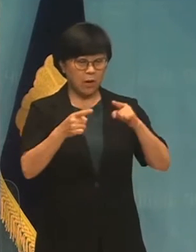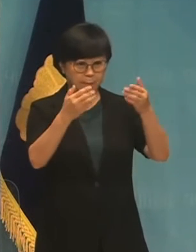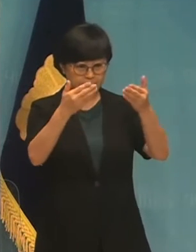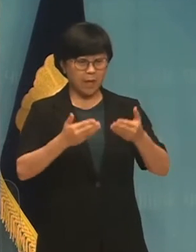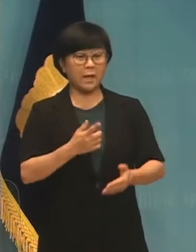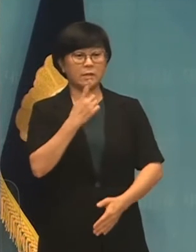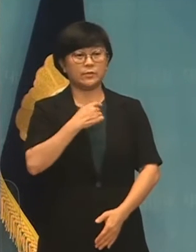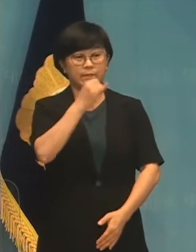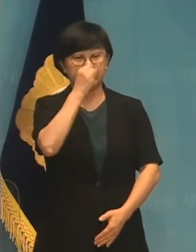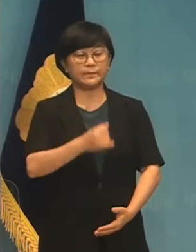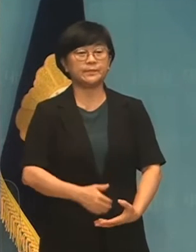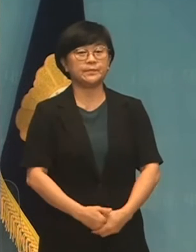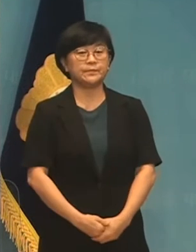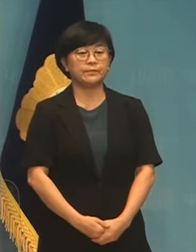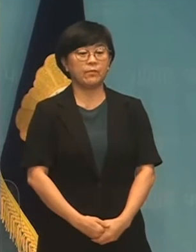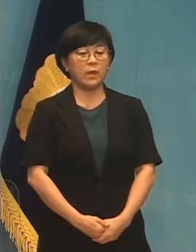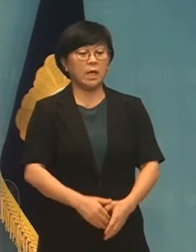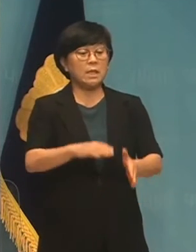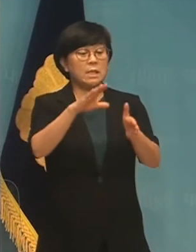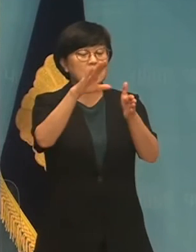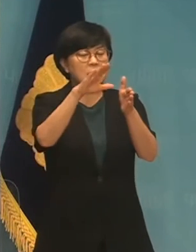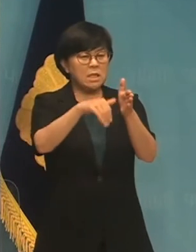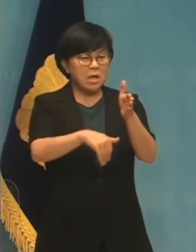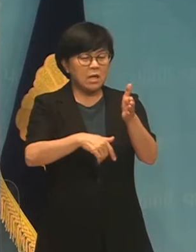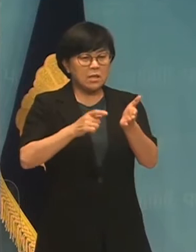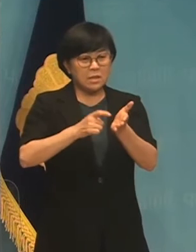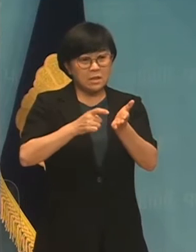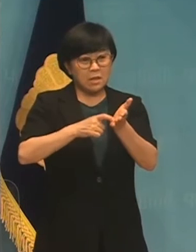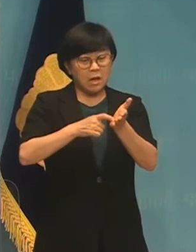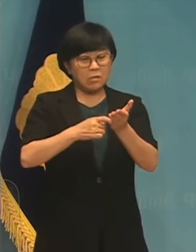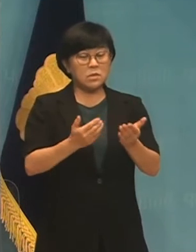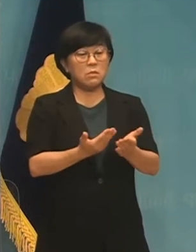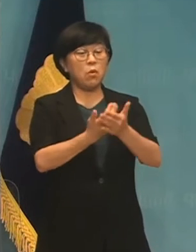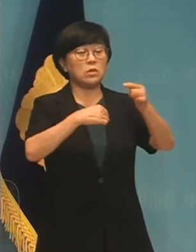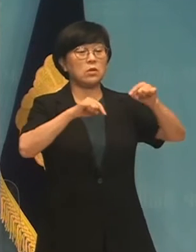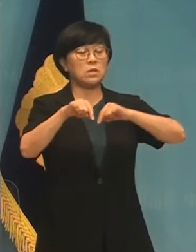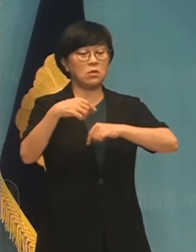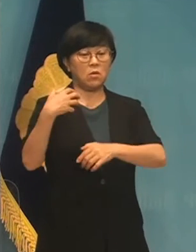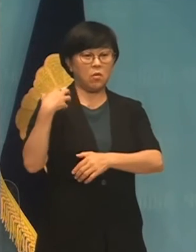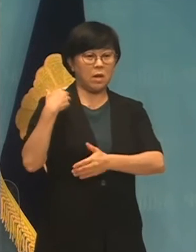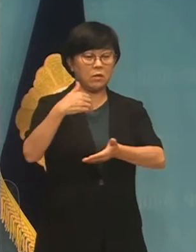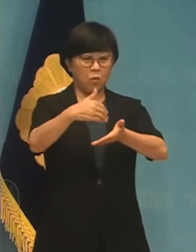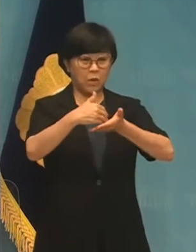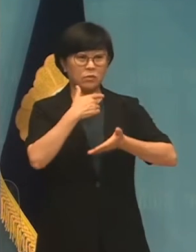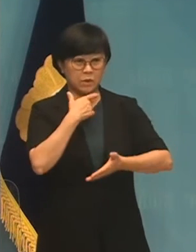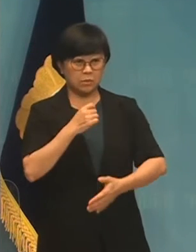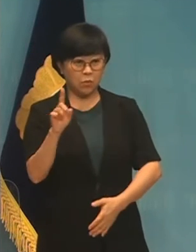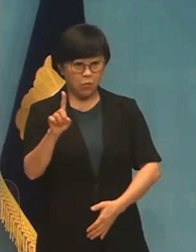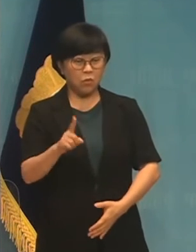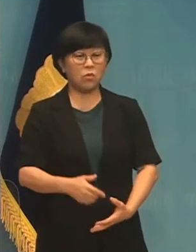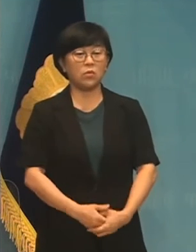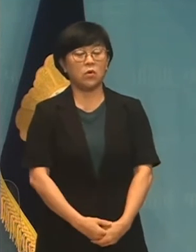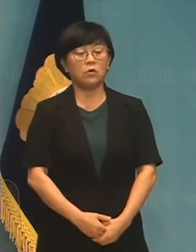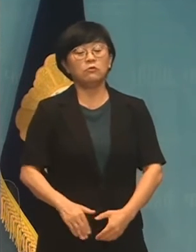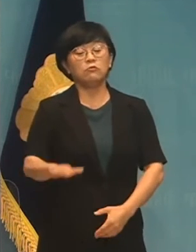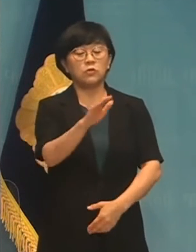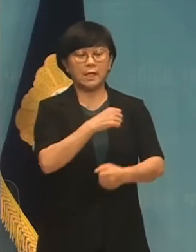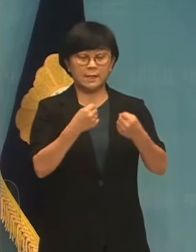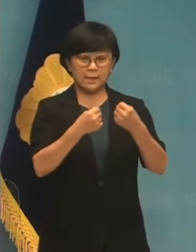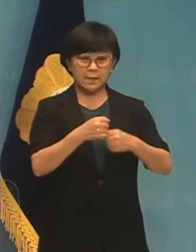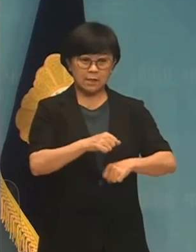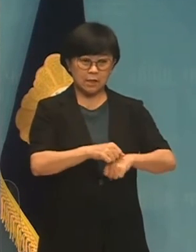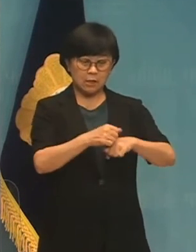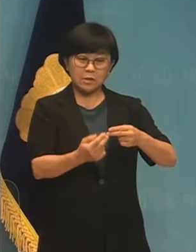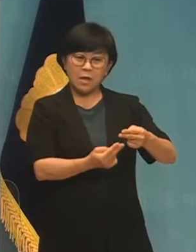받았습니다. 그러나 시대의 절박함은 여전히 진보정치의 역할을 요청하고 있습니다. 우리가